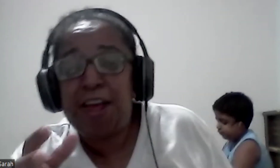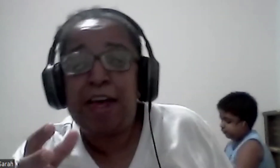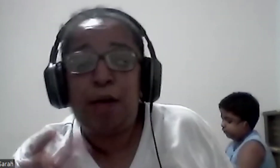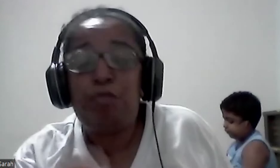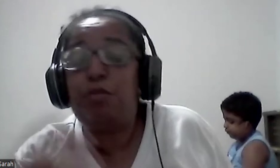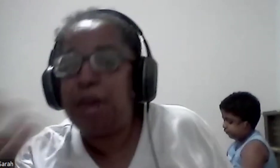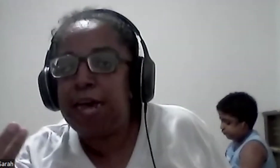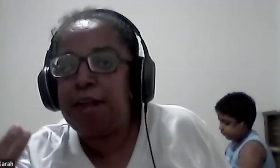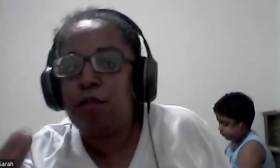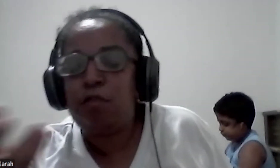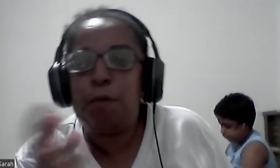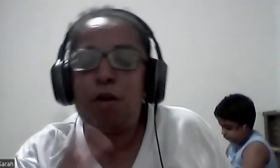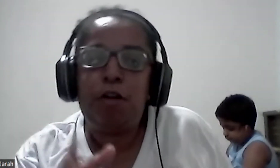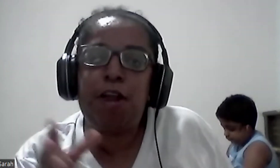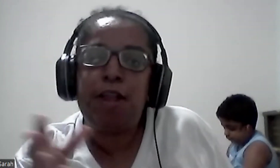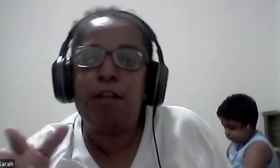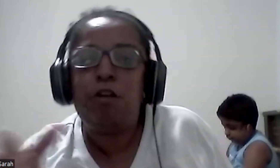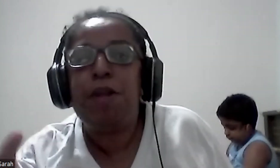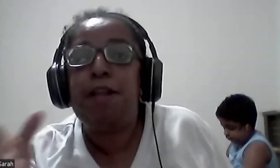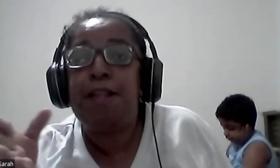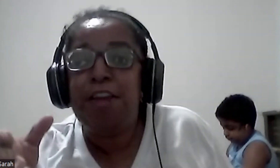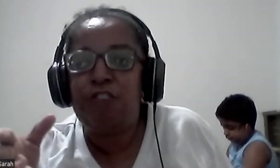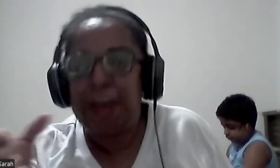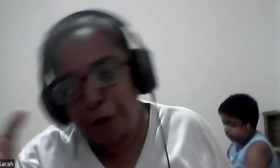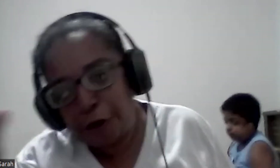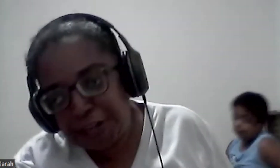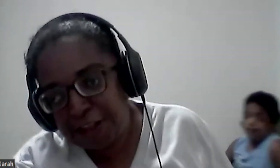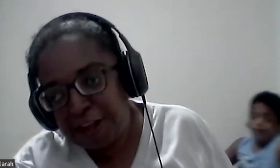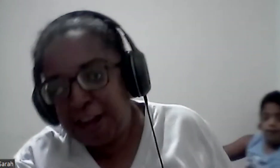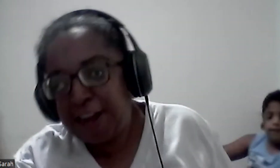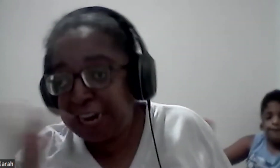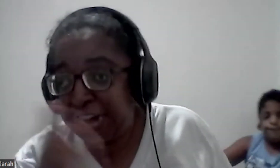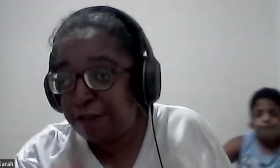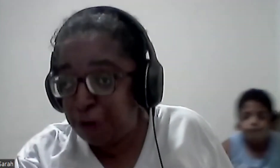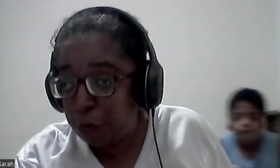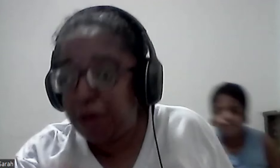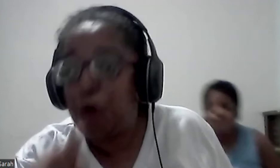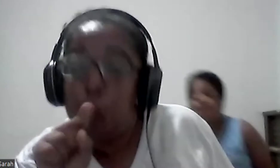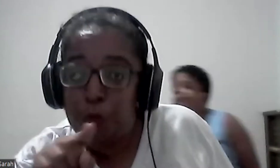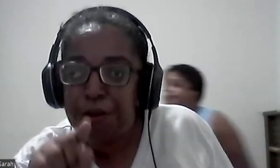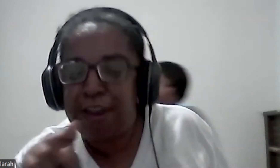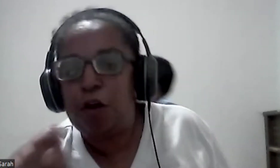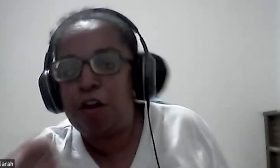fora o surdez, eu sou portadora da síndrome de Fischer-Collins, aquele filme O